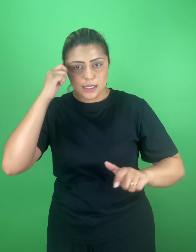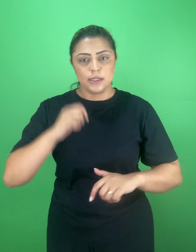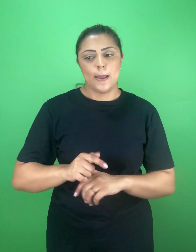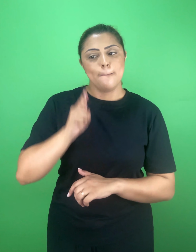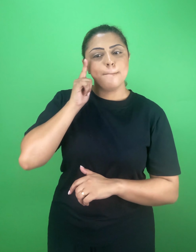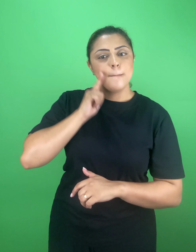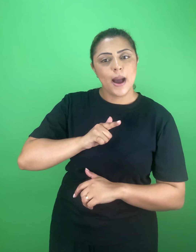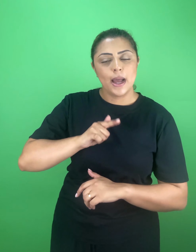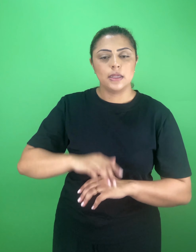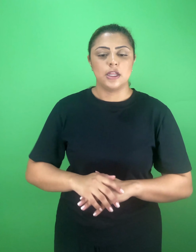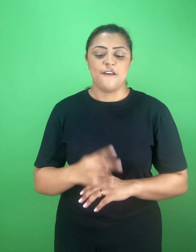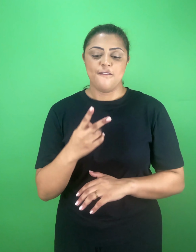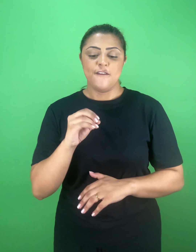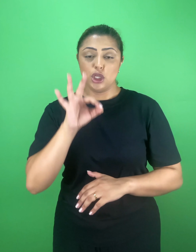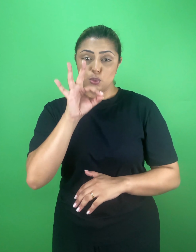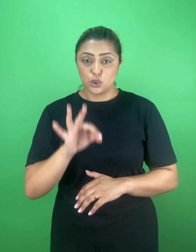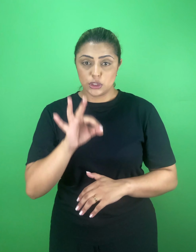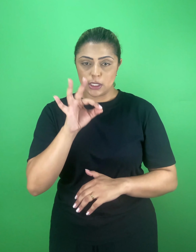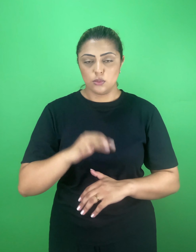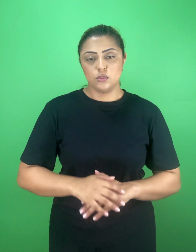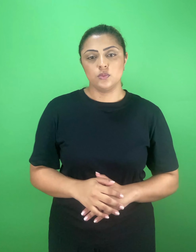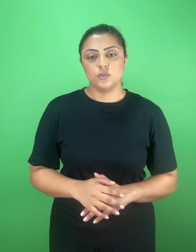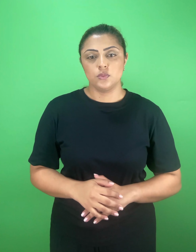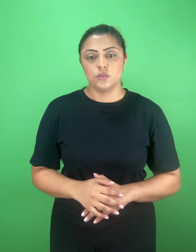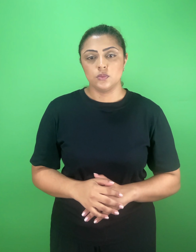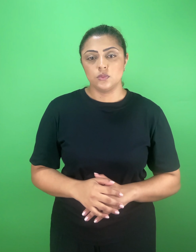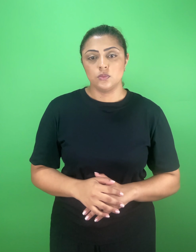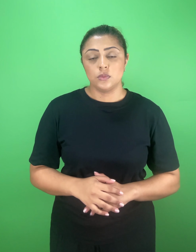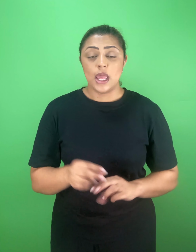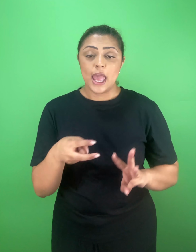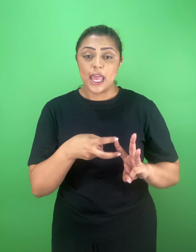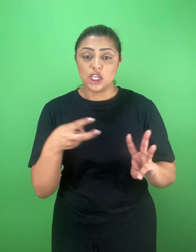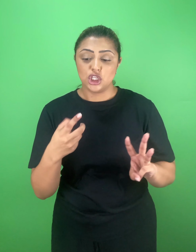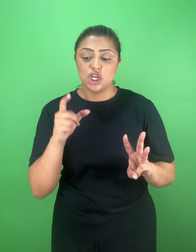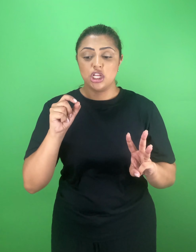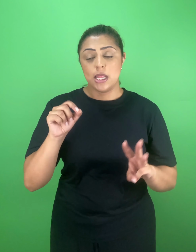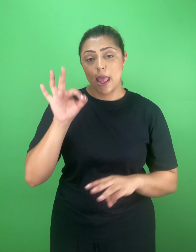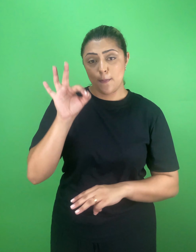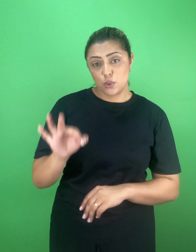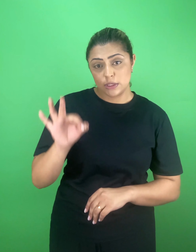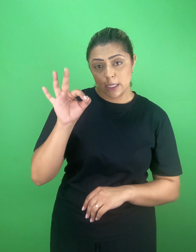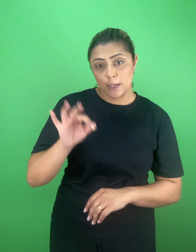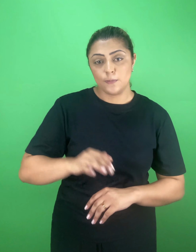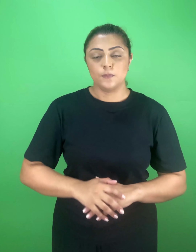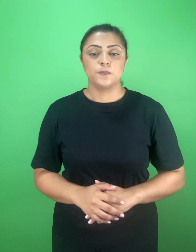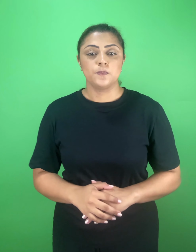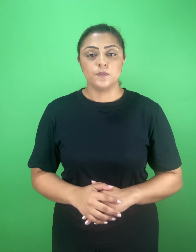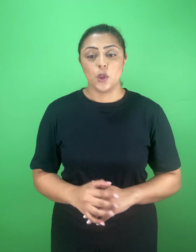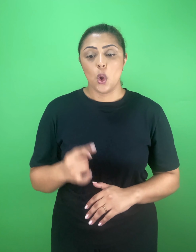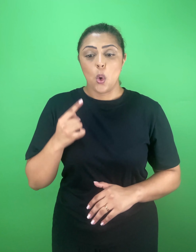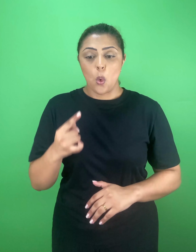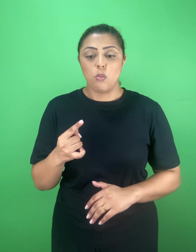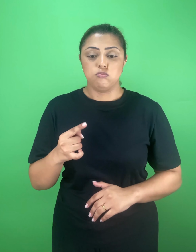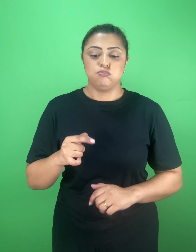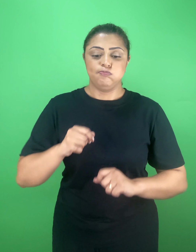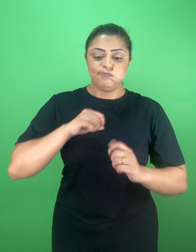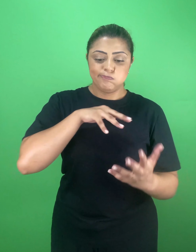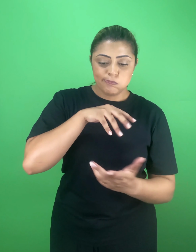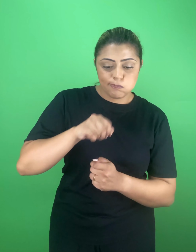20% 1. Indígenas 10% 1. Desconcentração geográfica 30%